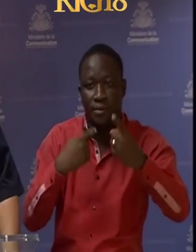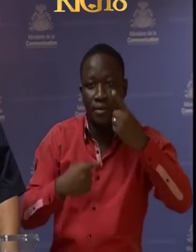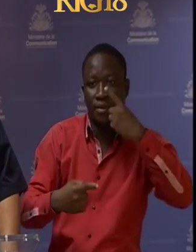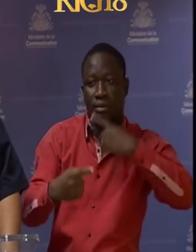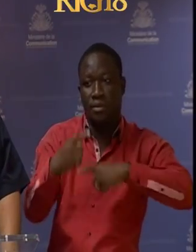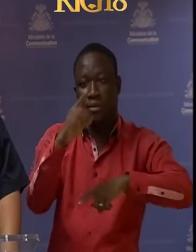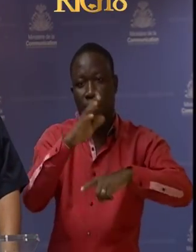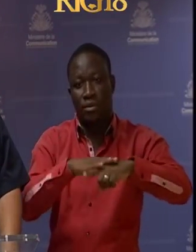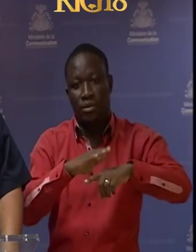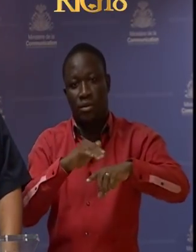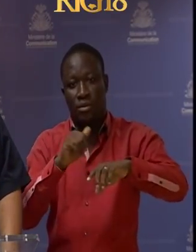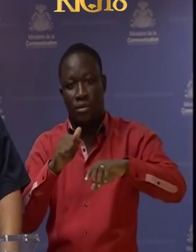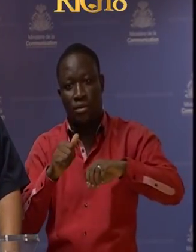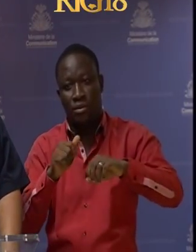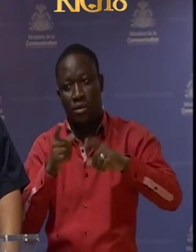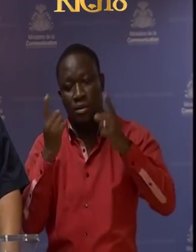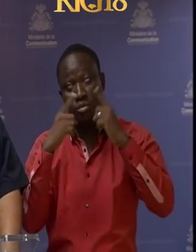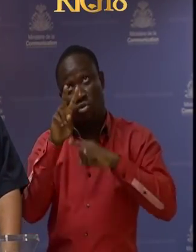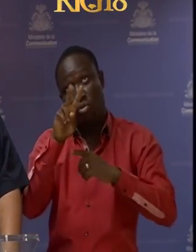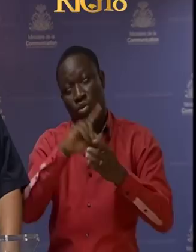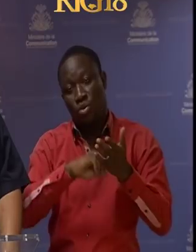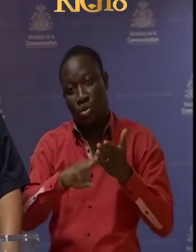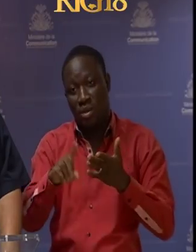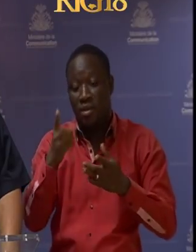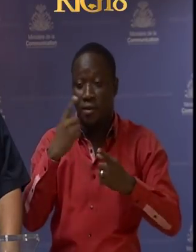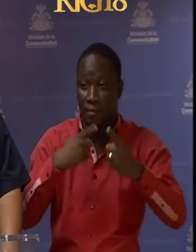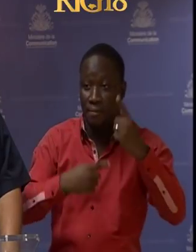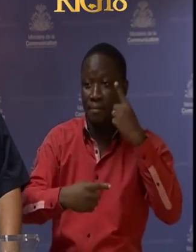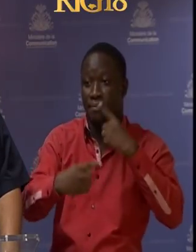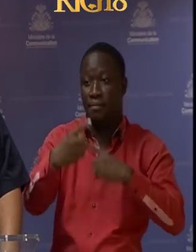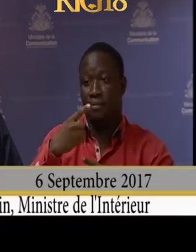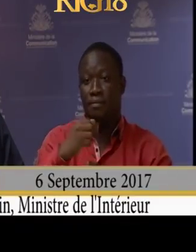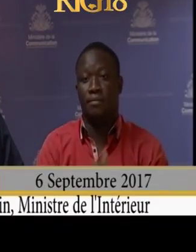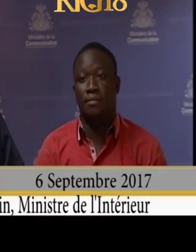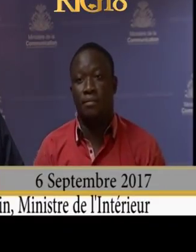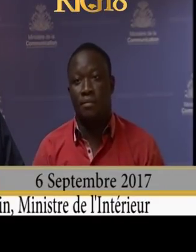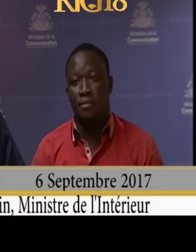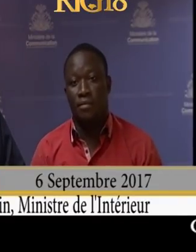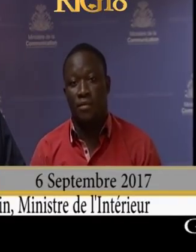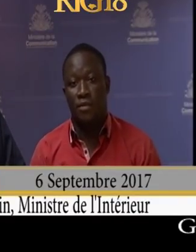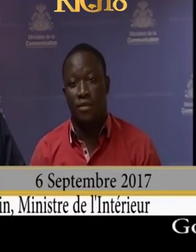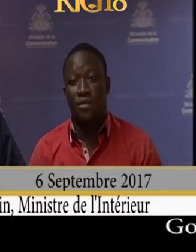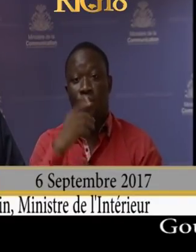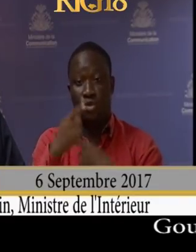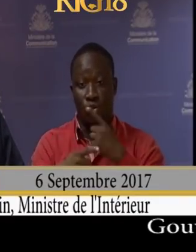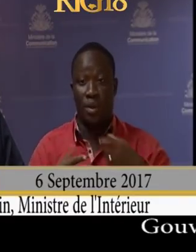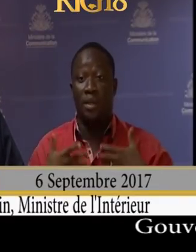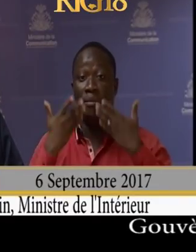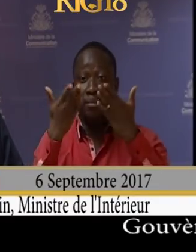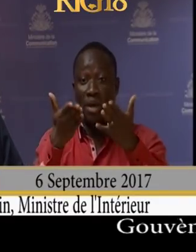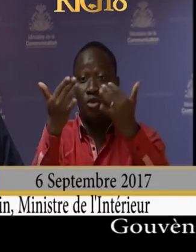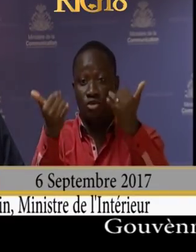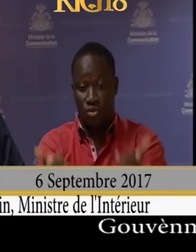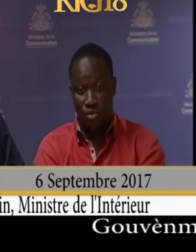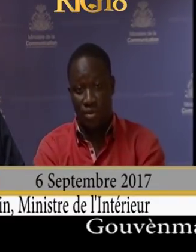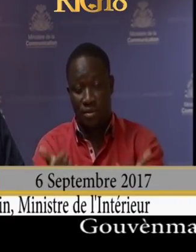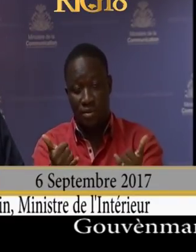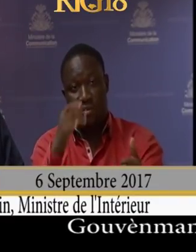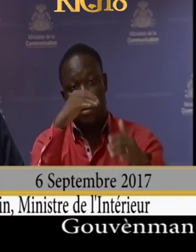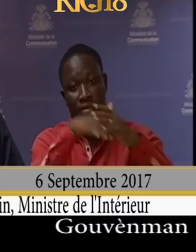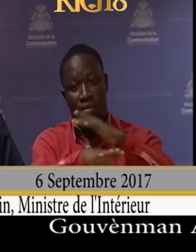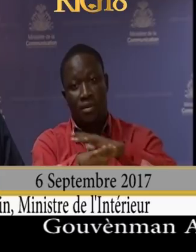Alors sur le plan administratif depuis plus que 2 semaines, eh ben yo pral livrer jodi a même